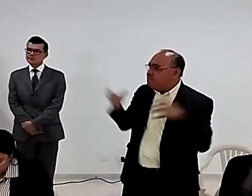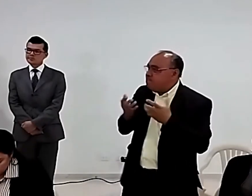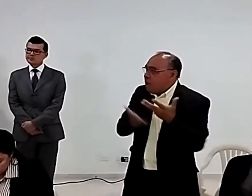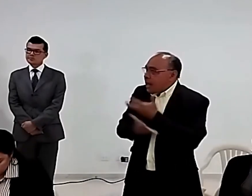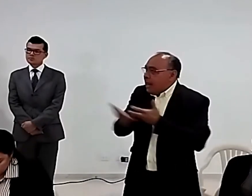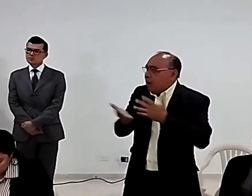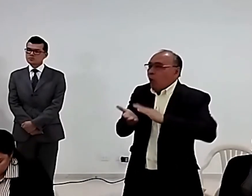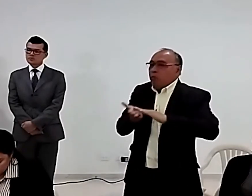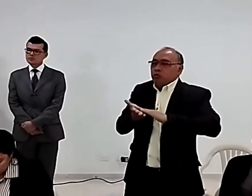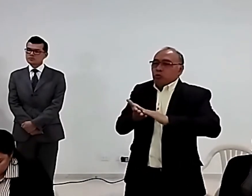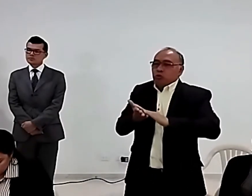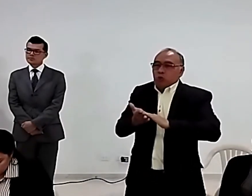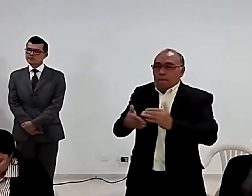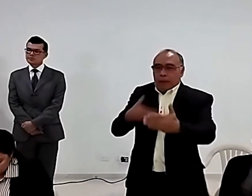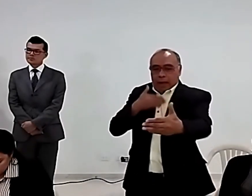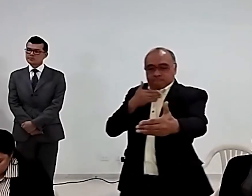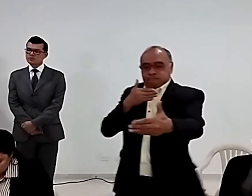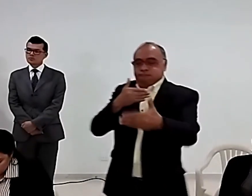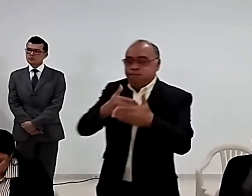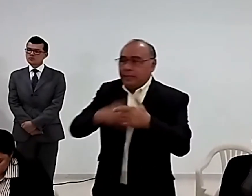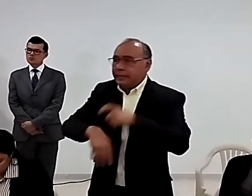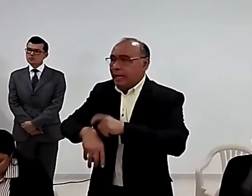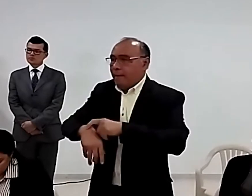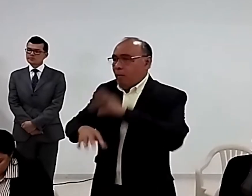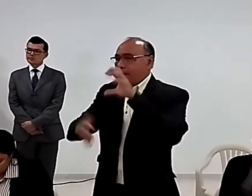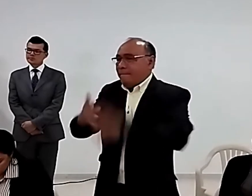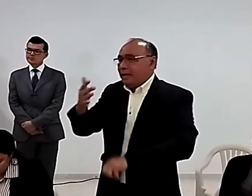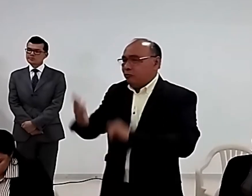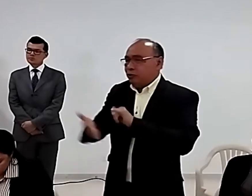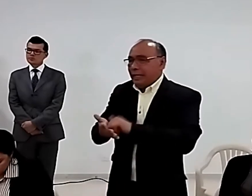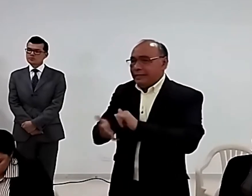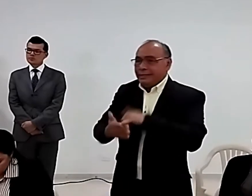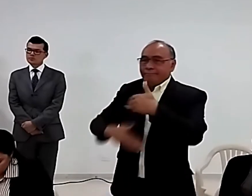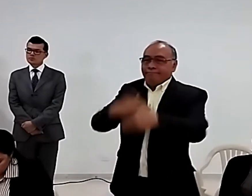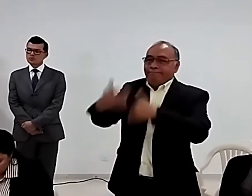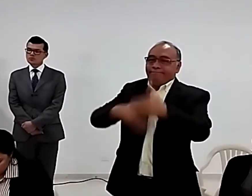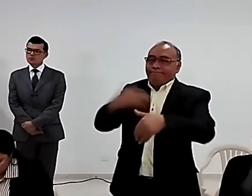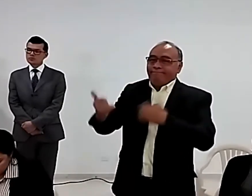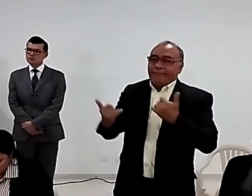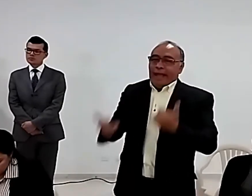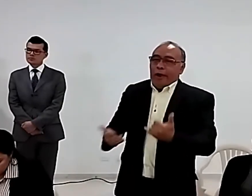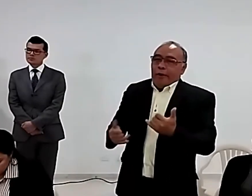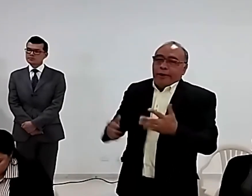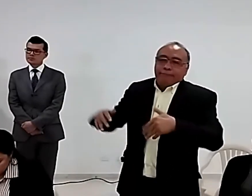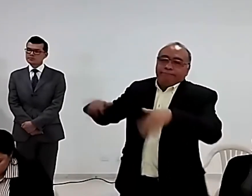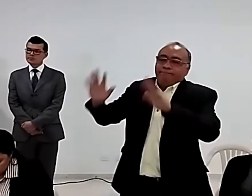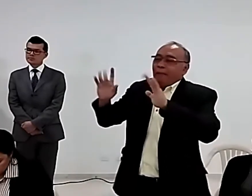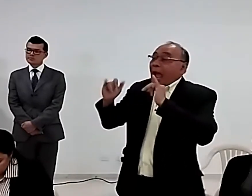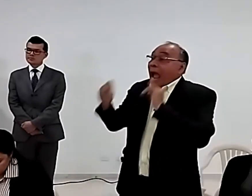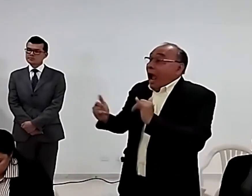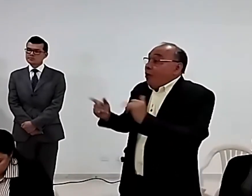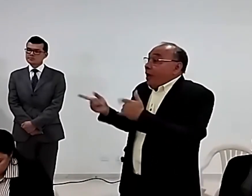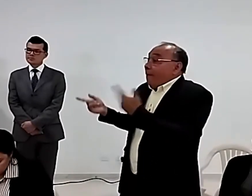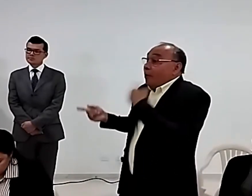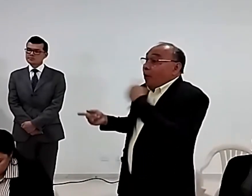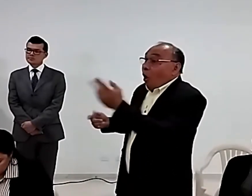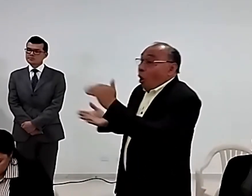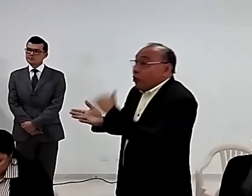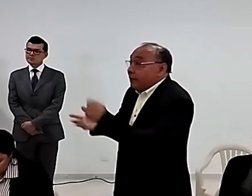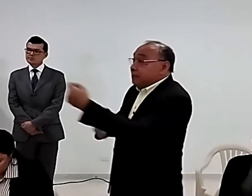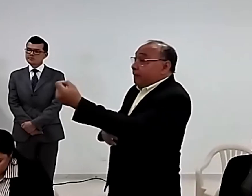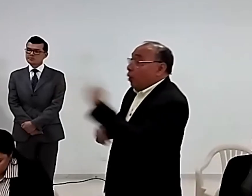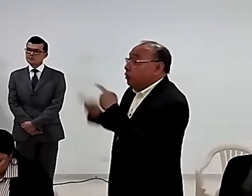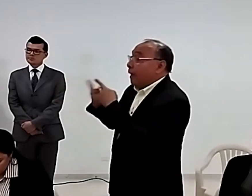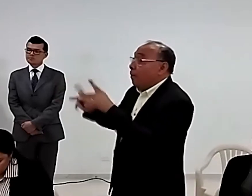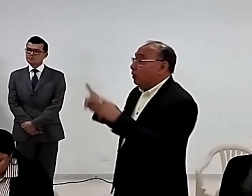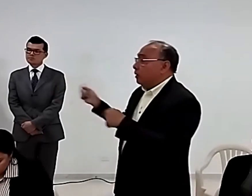vamos a seguir unidos para buscar esa solución en el menor tiempo posible con el nuevo gobierno que asuma desde